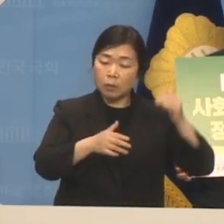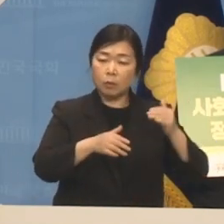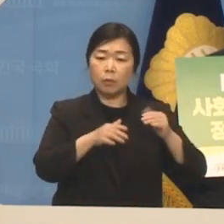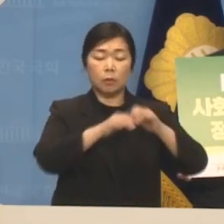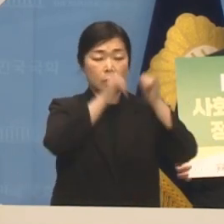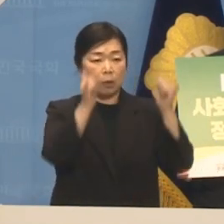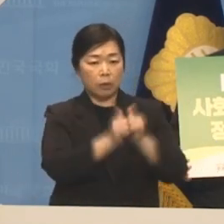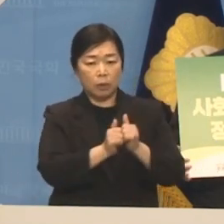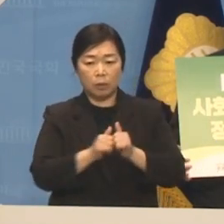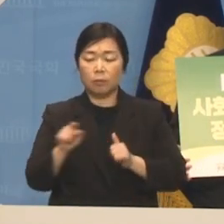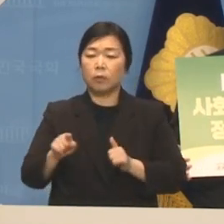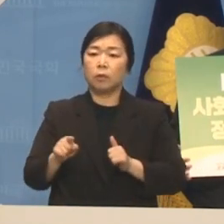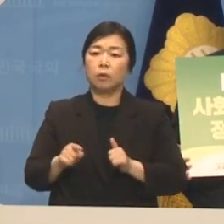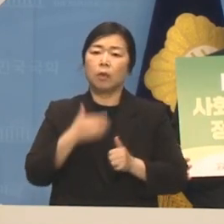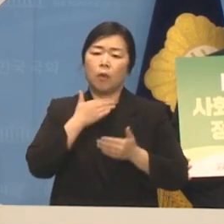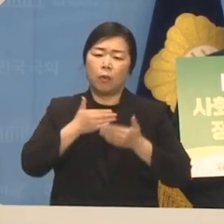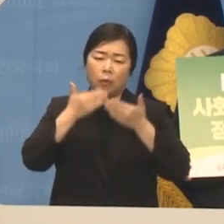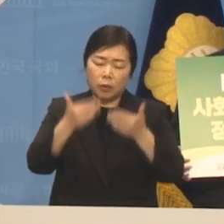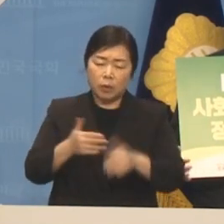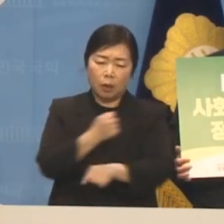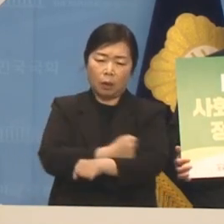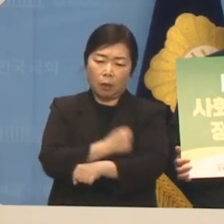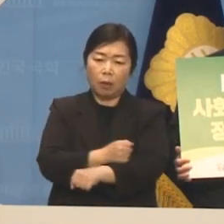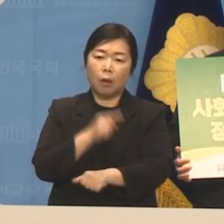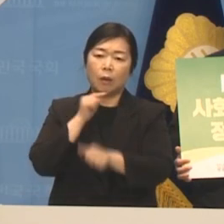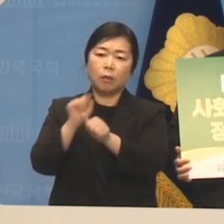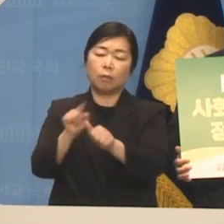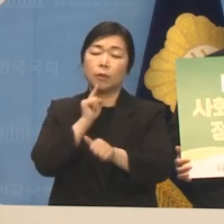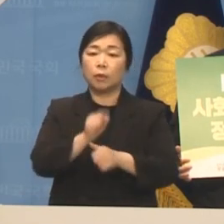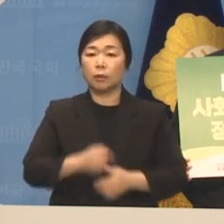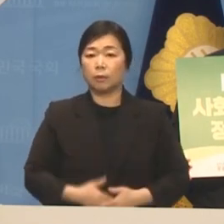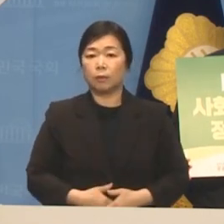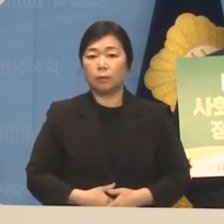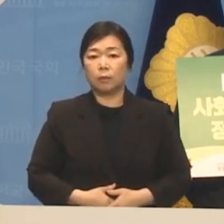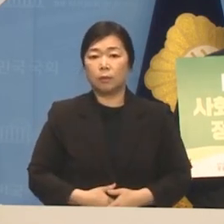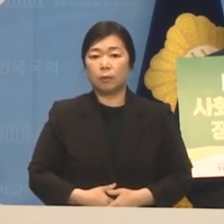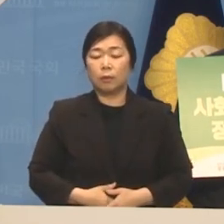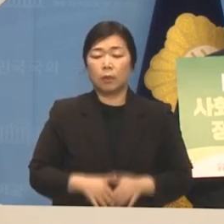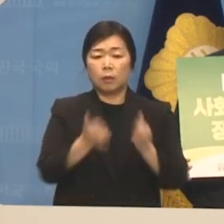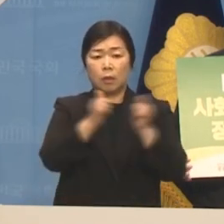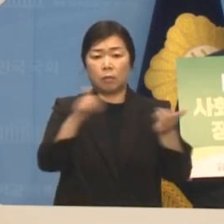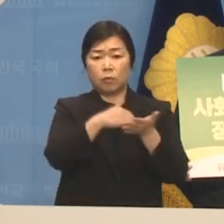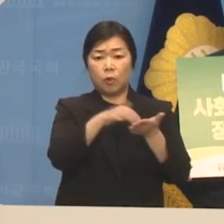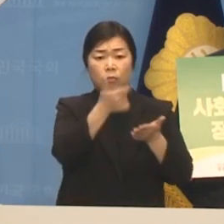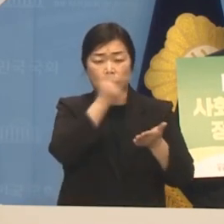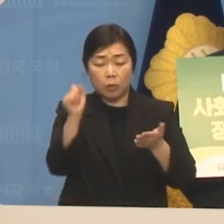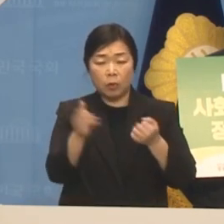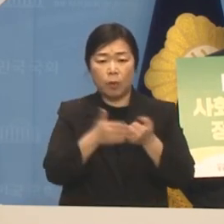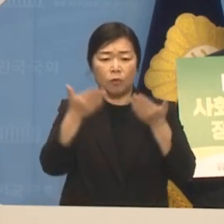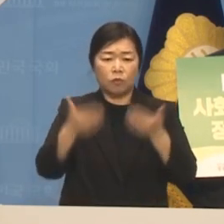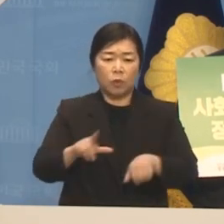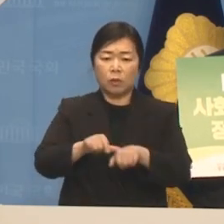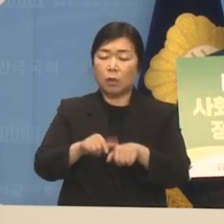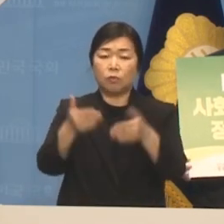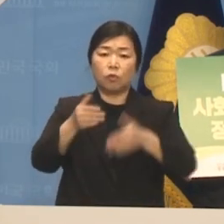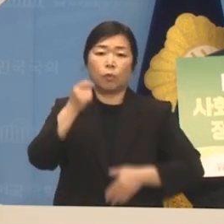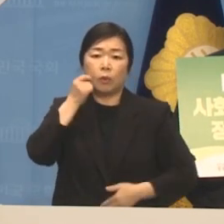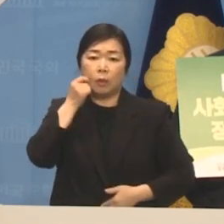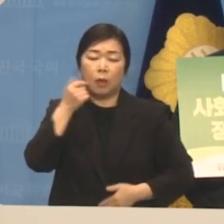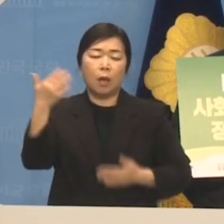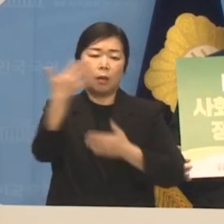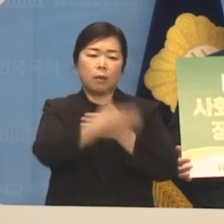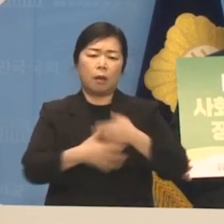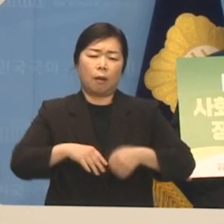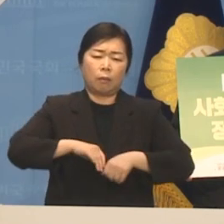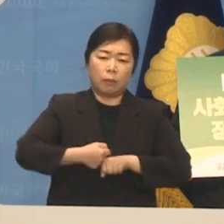노동자는 여전히 헌신과 희생의 굴레에 놓여 있습니다. 부족한 인력으로 휴게 시간도 제대로 보상받지 못한 채 과중한 노동을